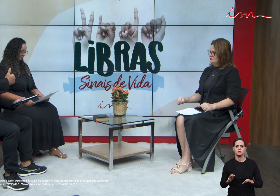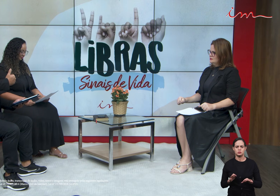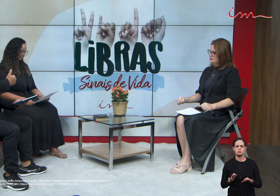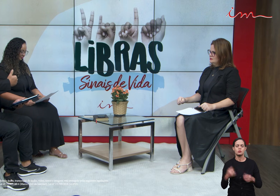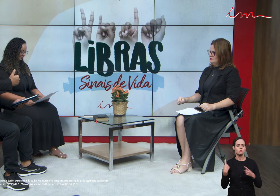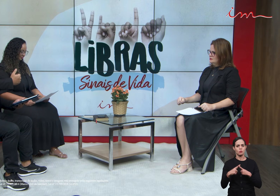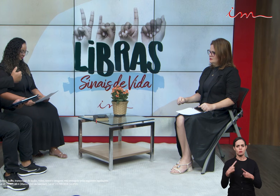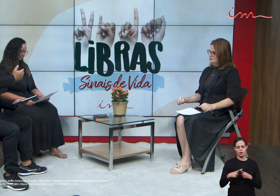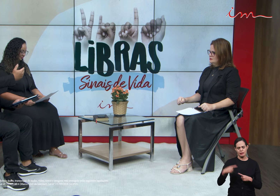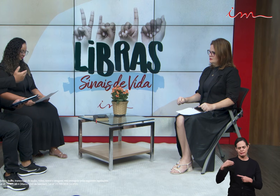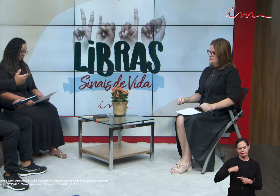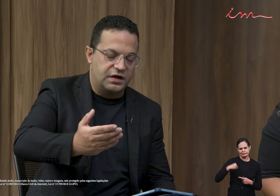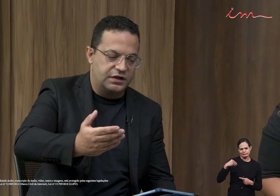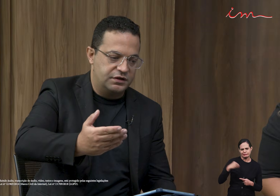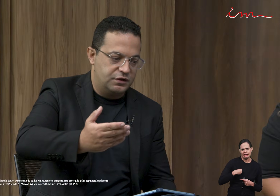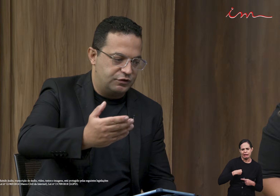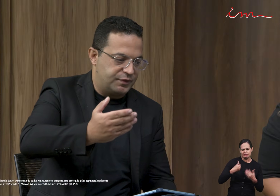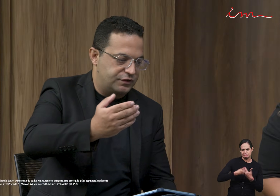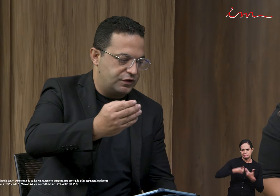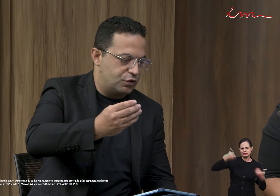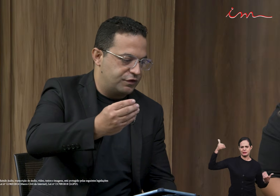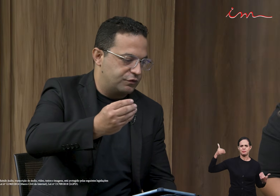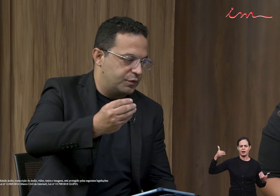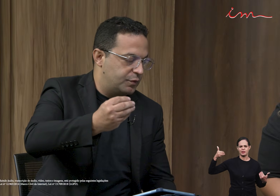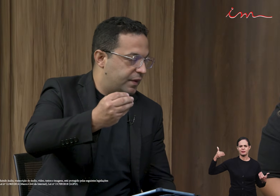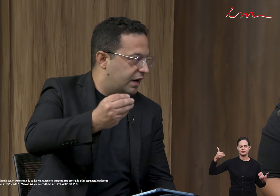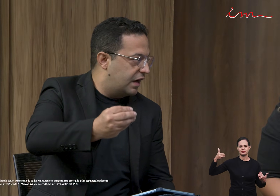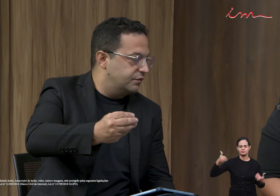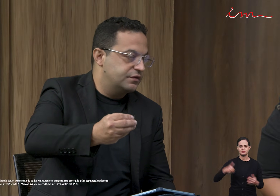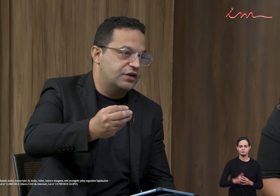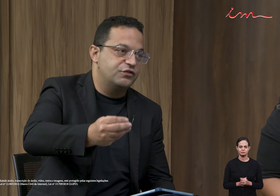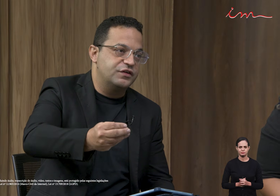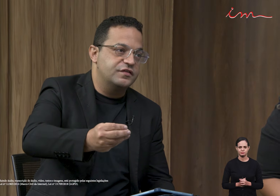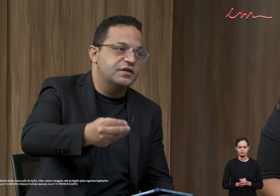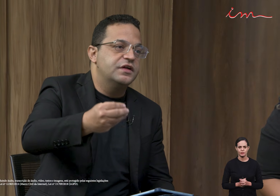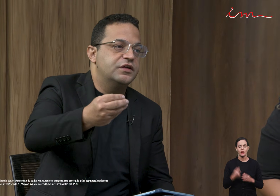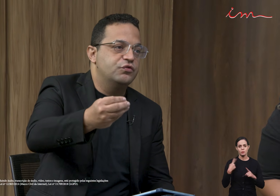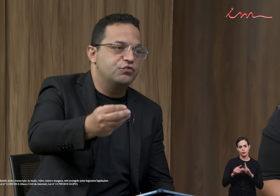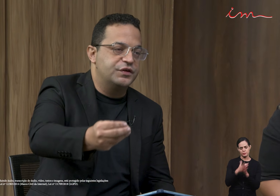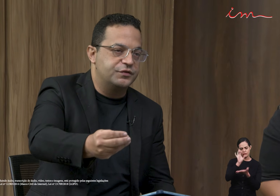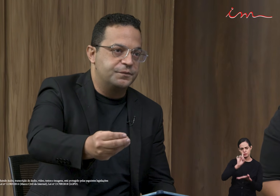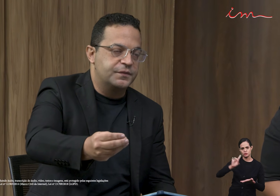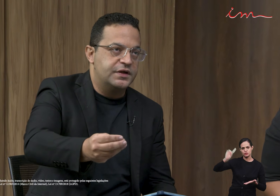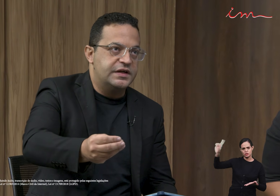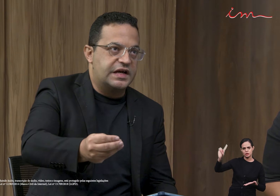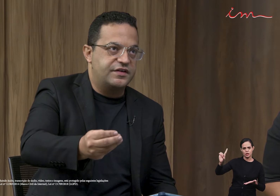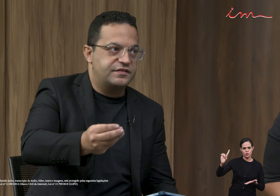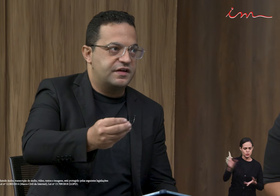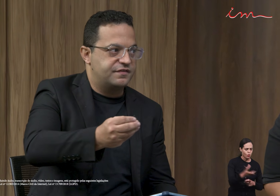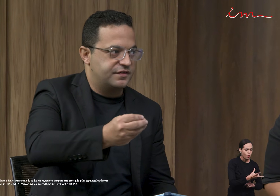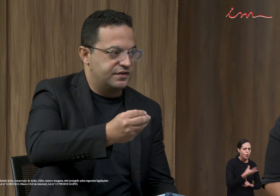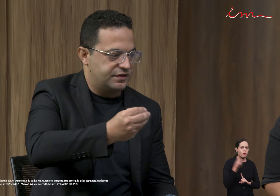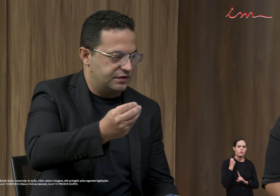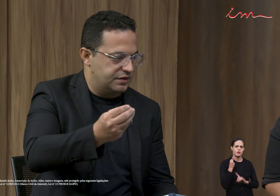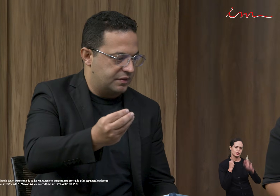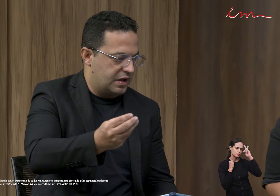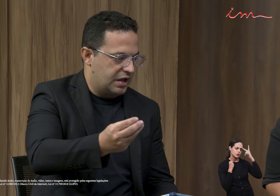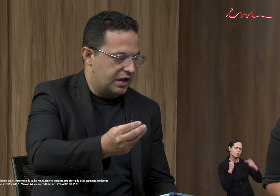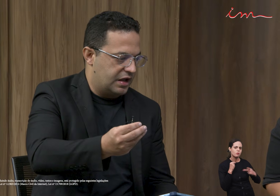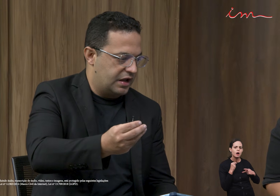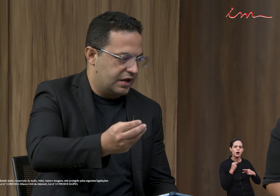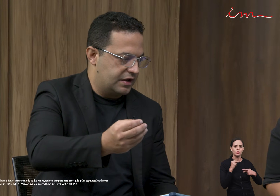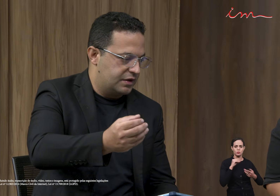traz sobre nós, né? Porque como a palavra fala, o Espírito Santo tem conversa do pecado, da justiça e do juízo. E a gente está fazendo